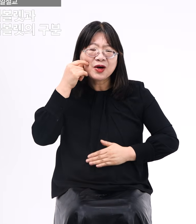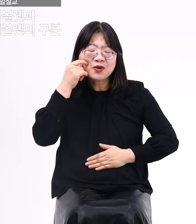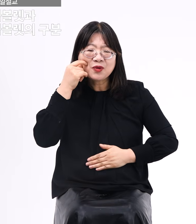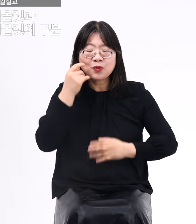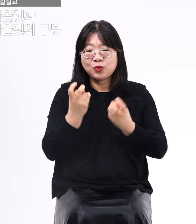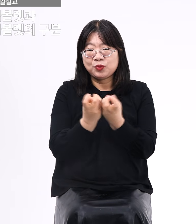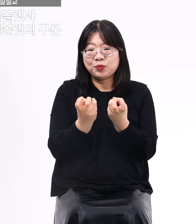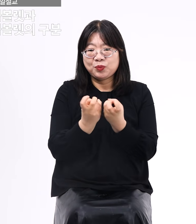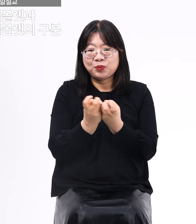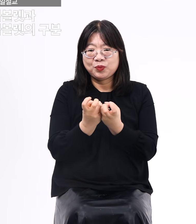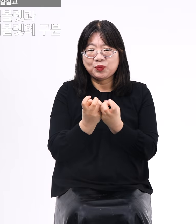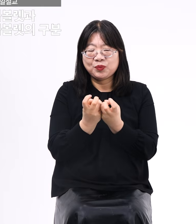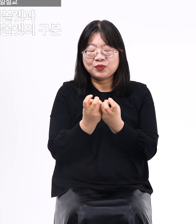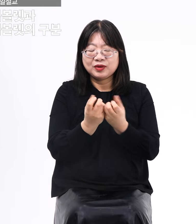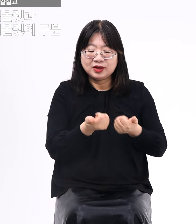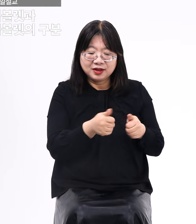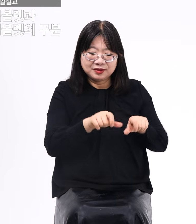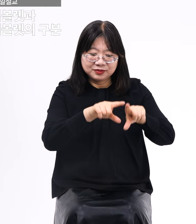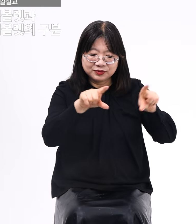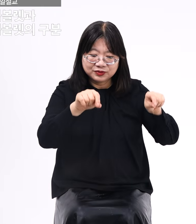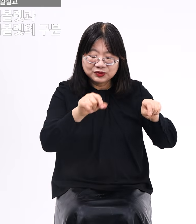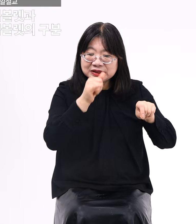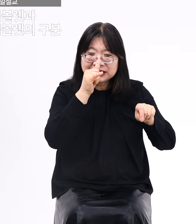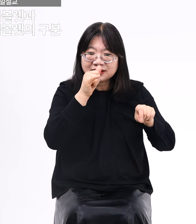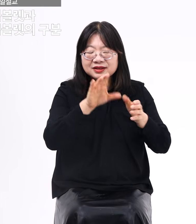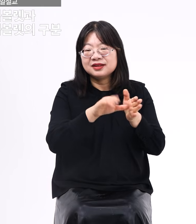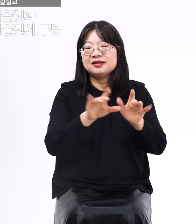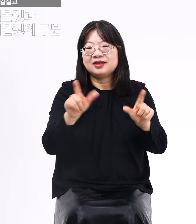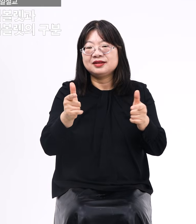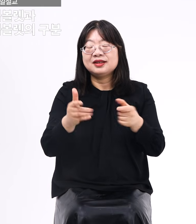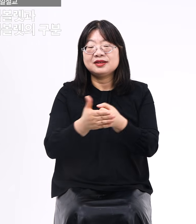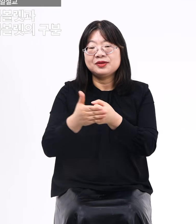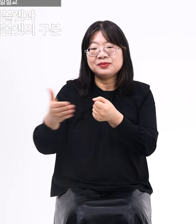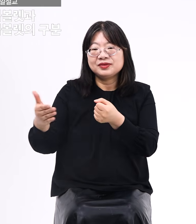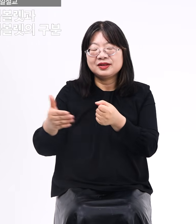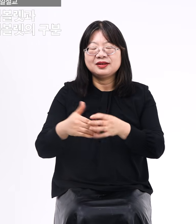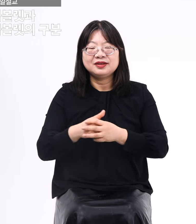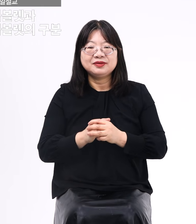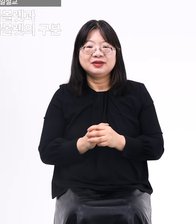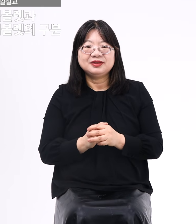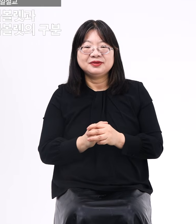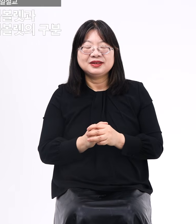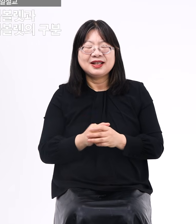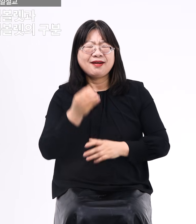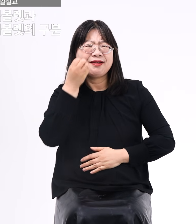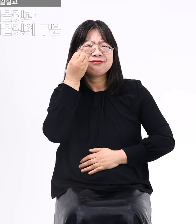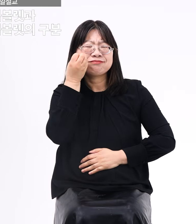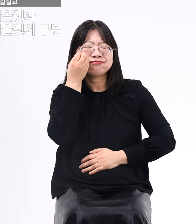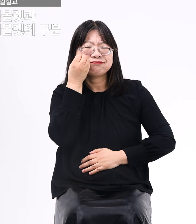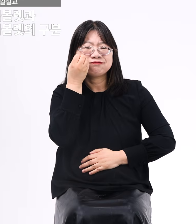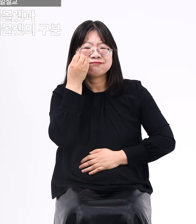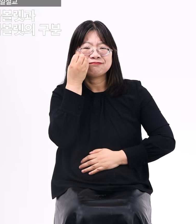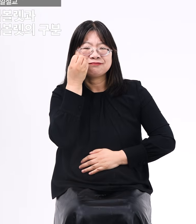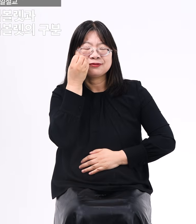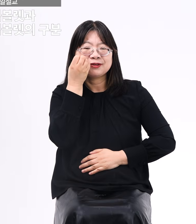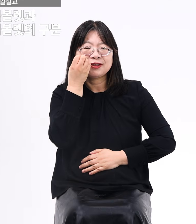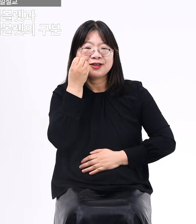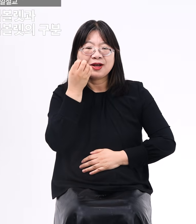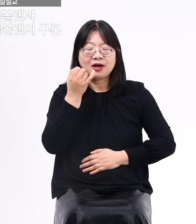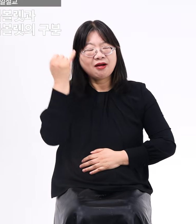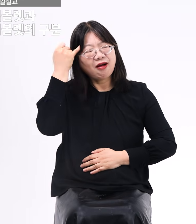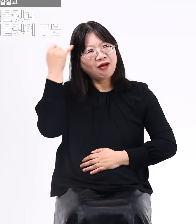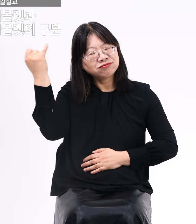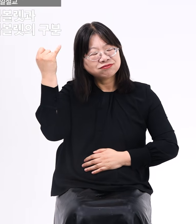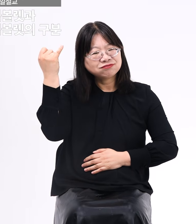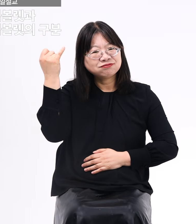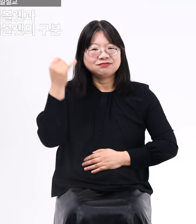거죠. 신분증이 있던 때도 아니고. 그래서 이 사람들이 희한한 아이디어를 하나